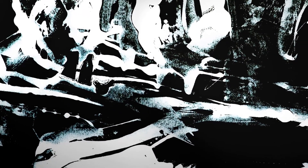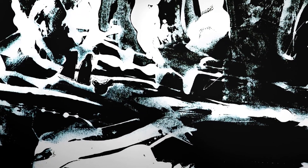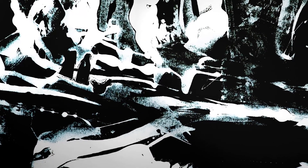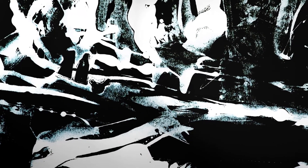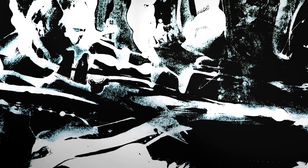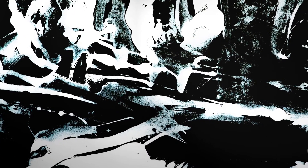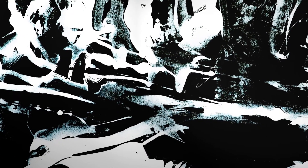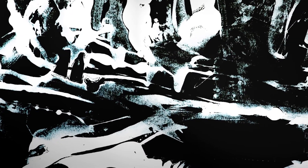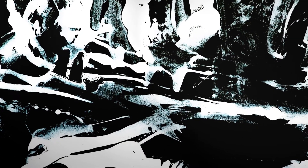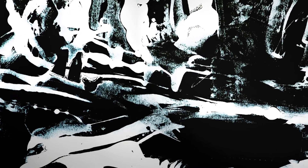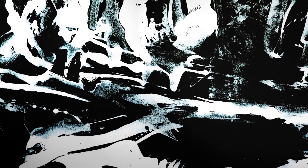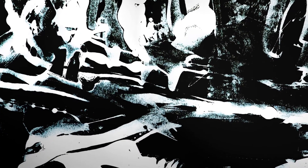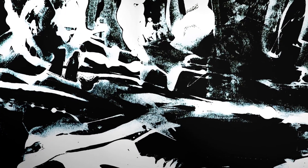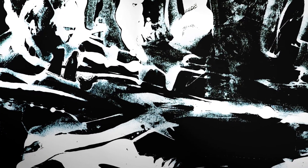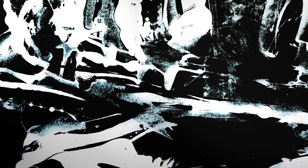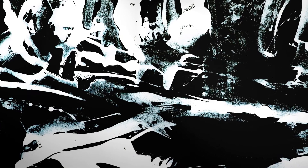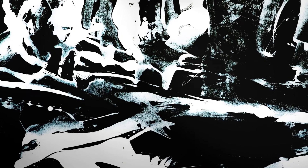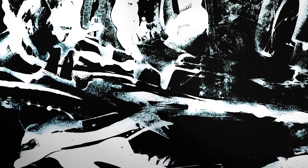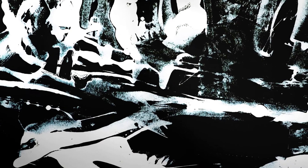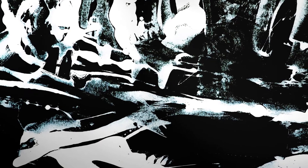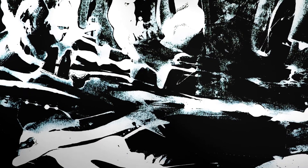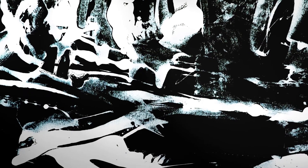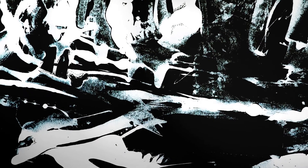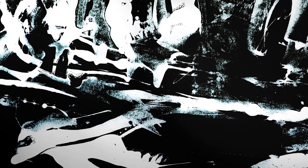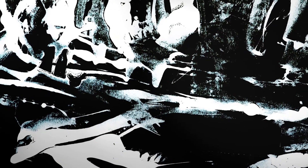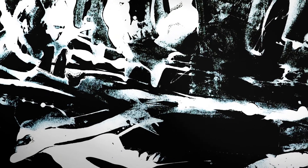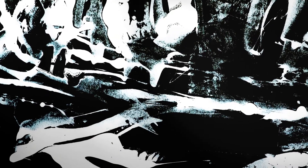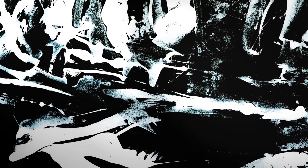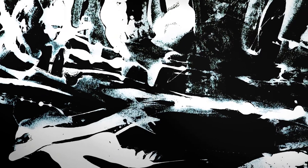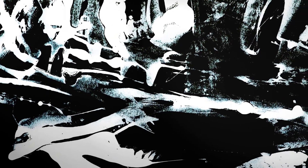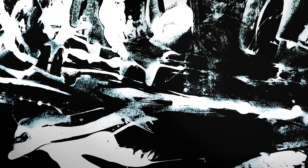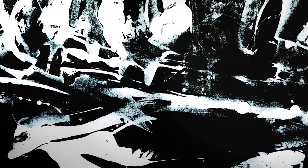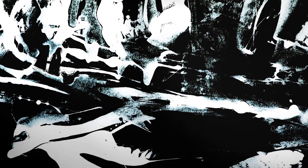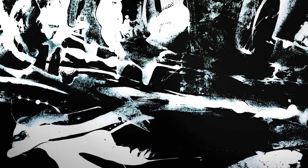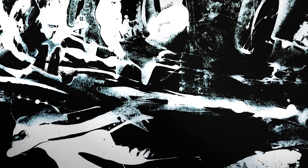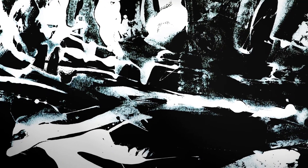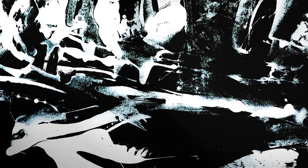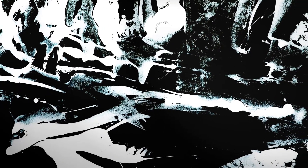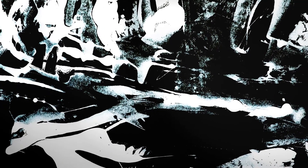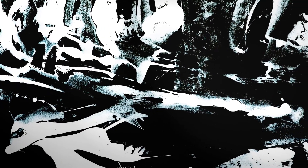avançam, impresso nas manchas brancas que retratam as árvores, as pedras e as crateras.